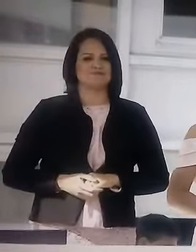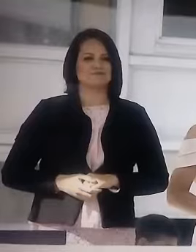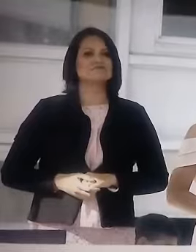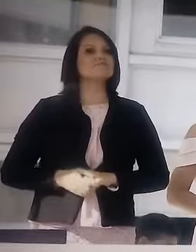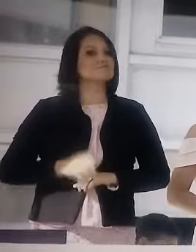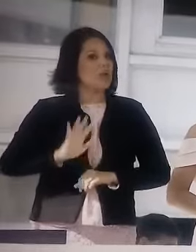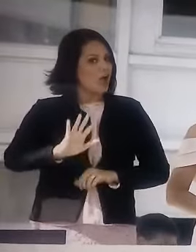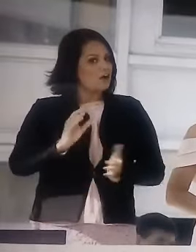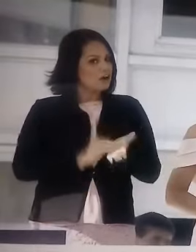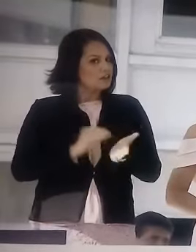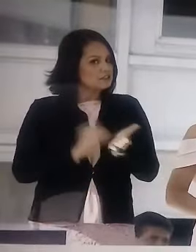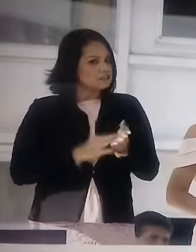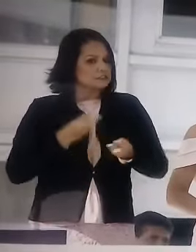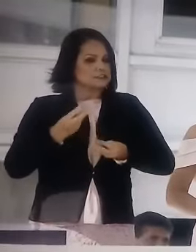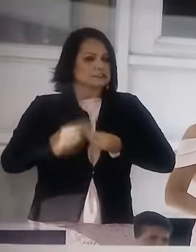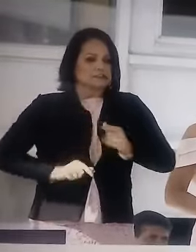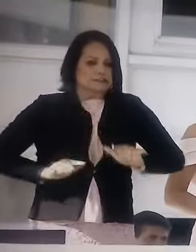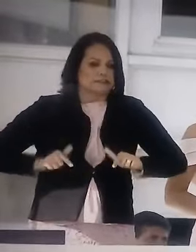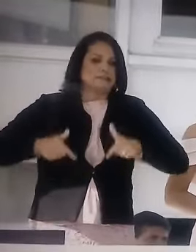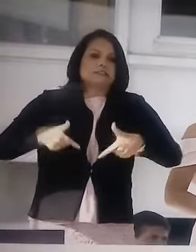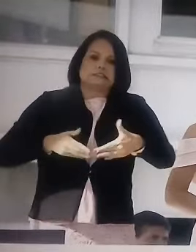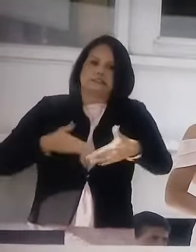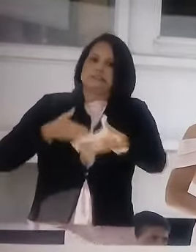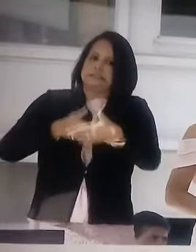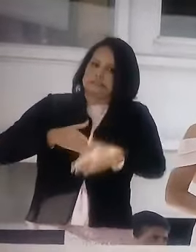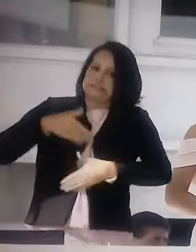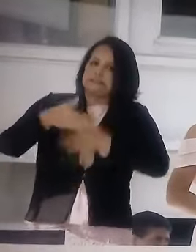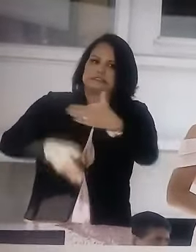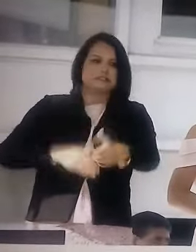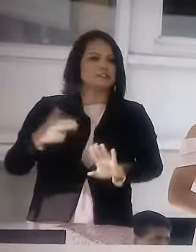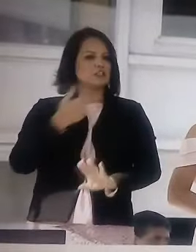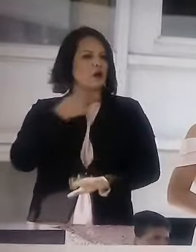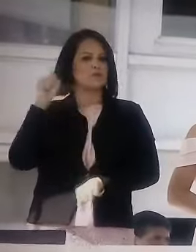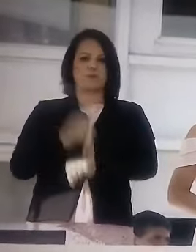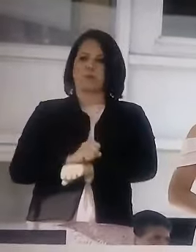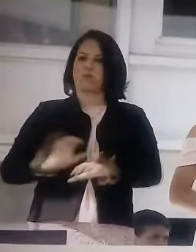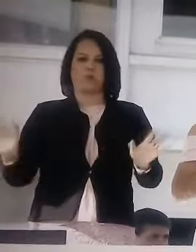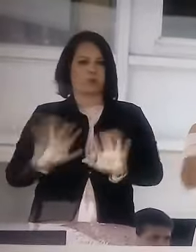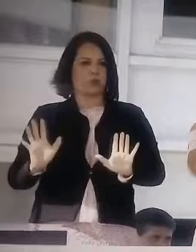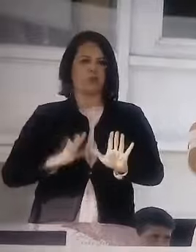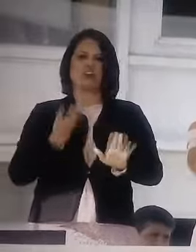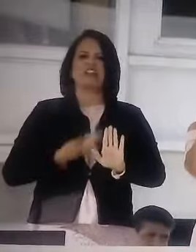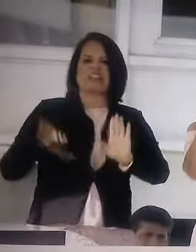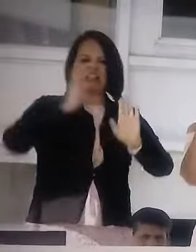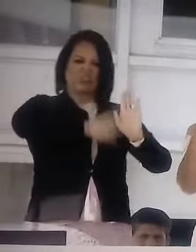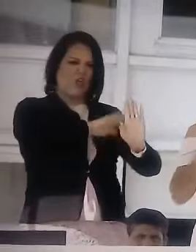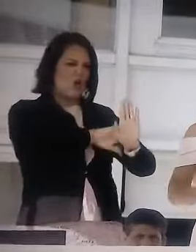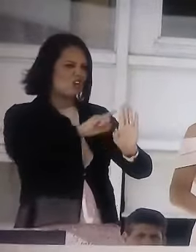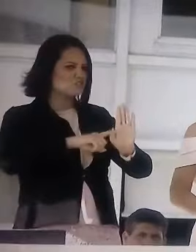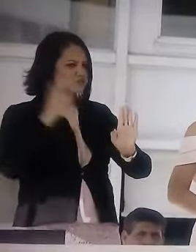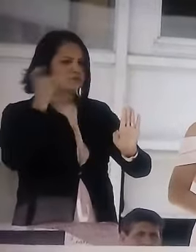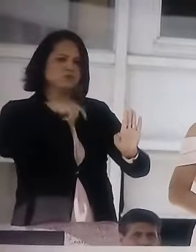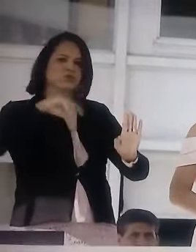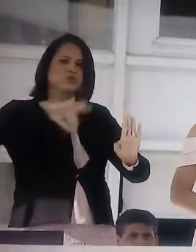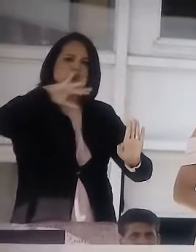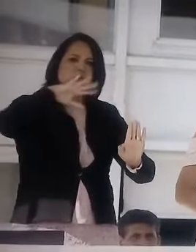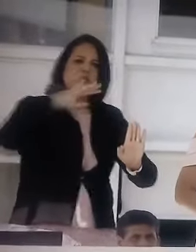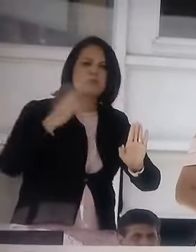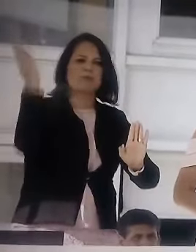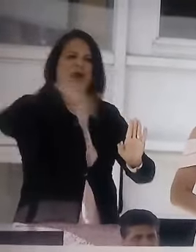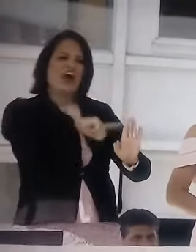há muitos desafios pela frente. Não podemos deixar que ideologias nefastas venham a dividir